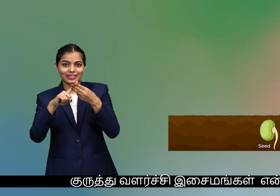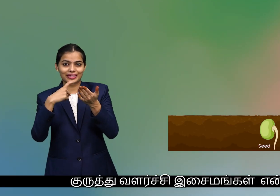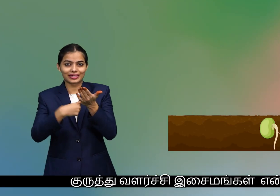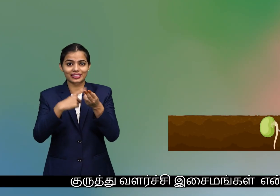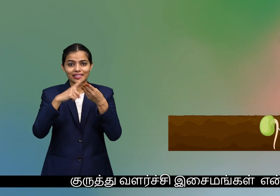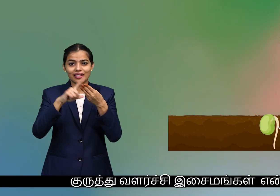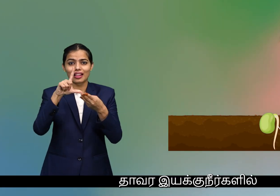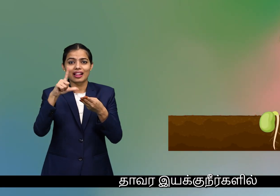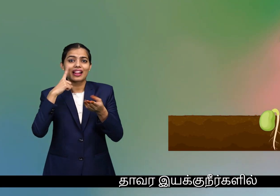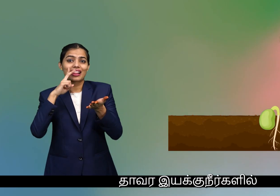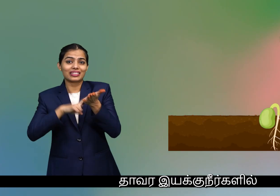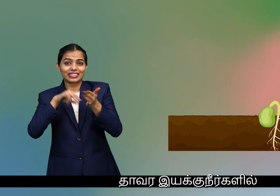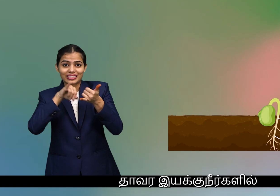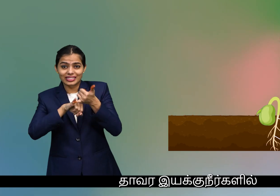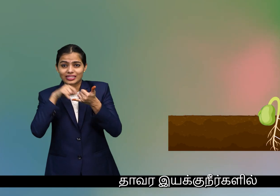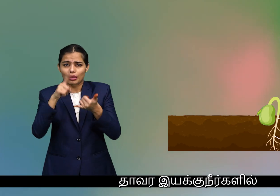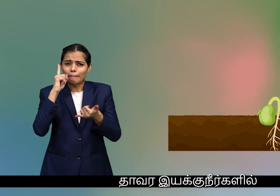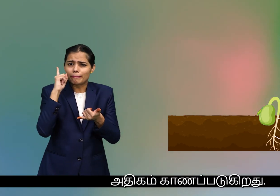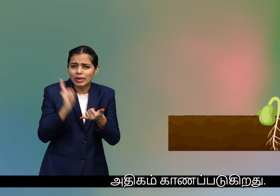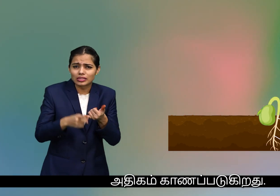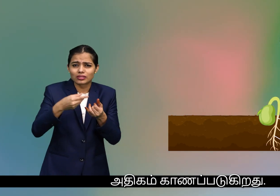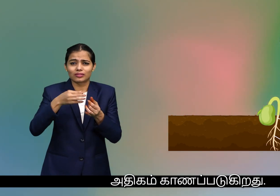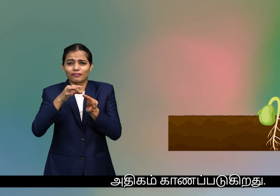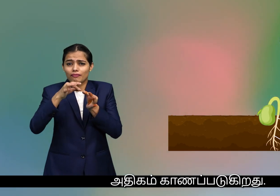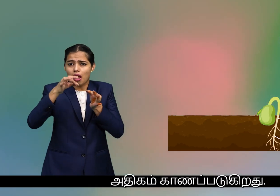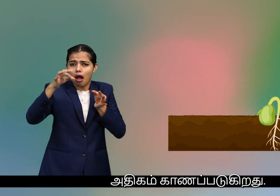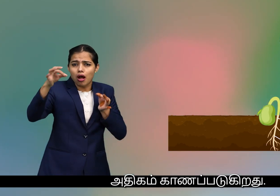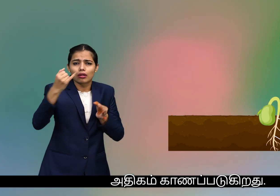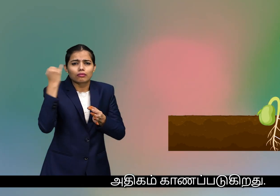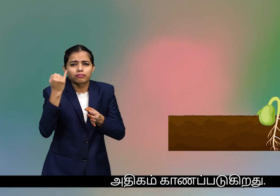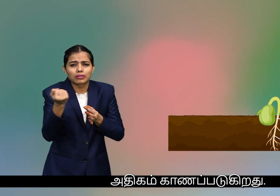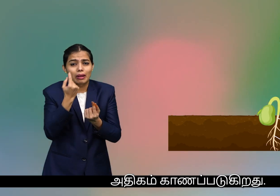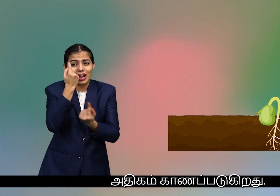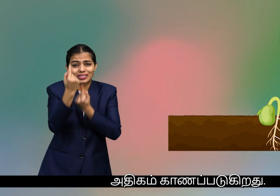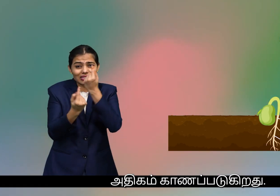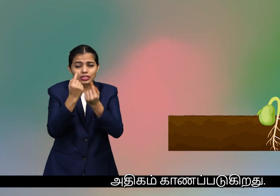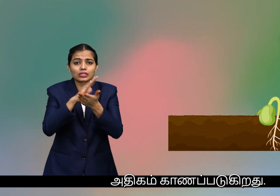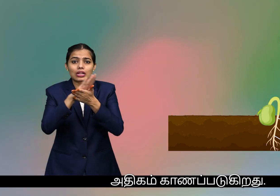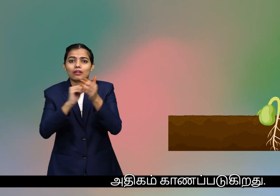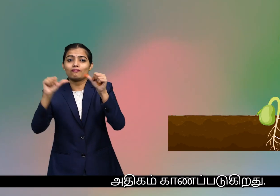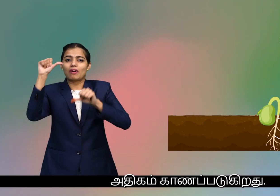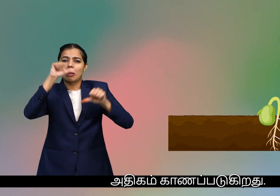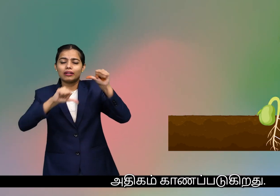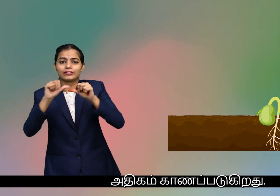இசைமங்கள் என்பது தாவர இயக்குநீர்களில் அதிகம் காணப்படுகின்றன.